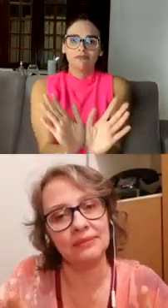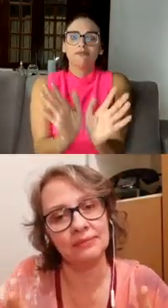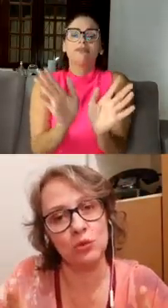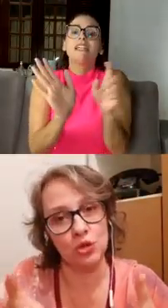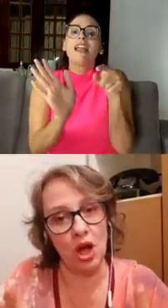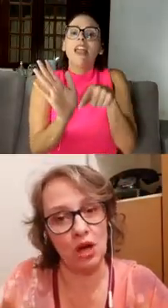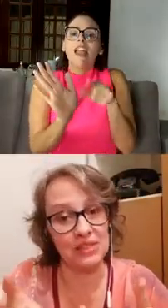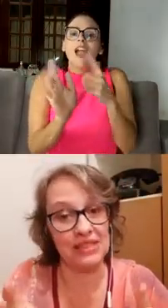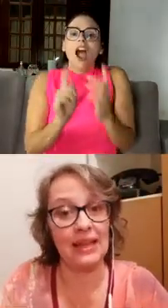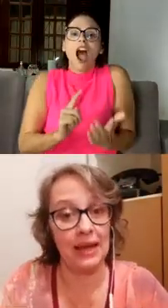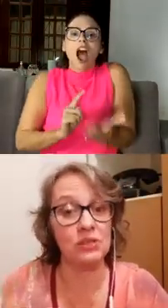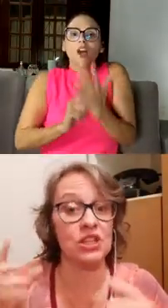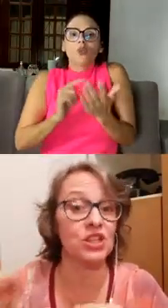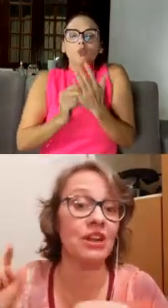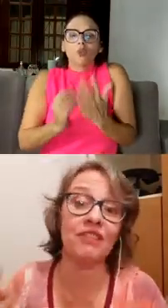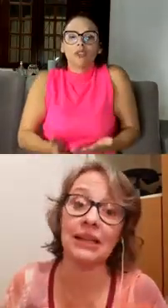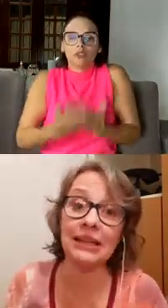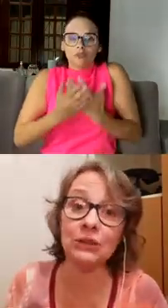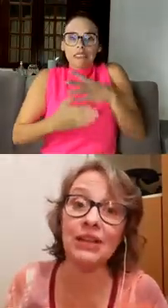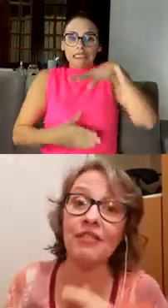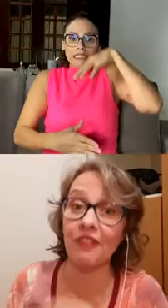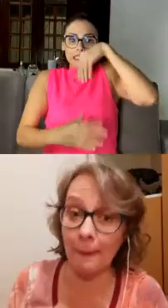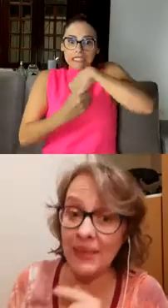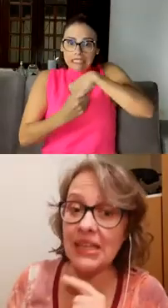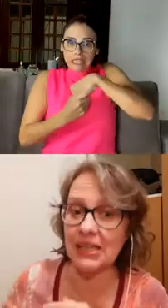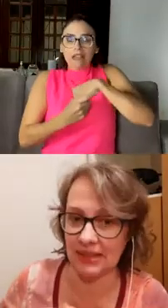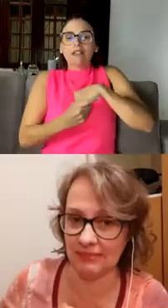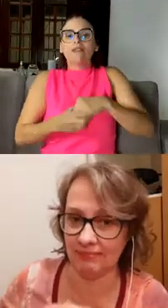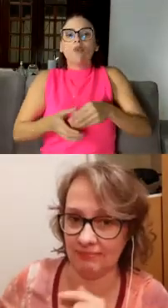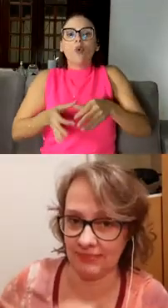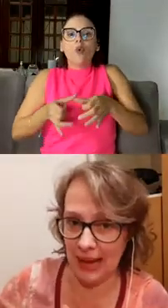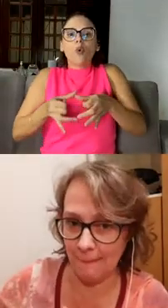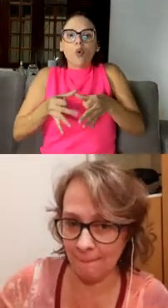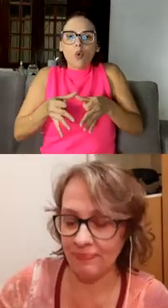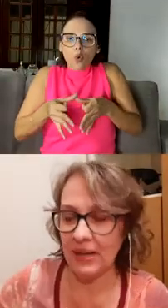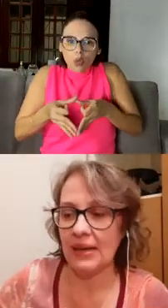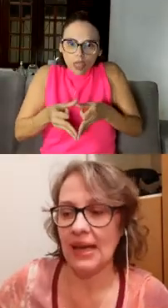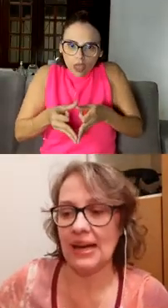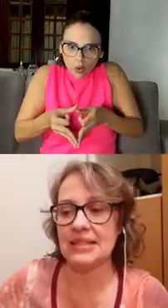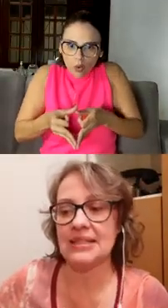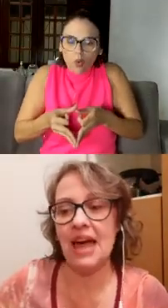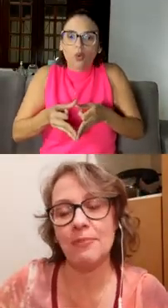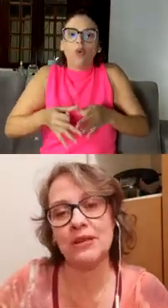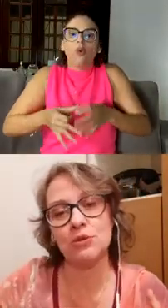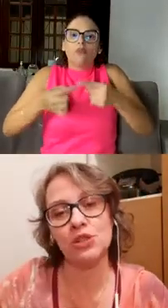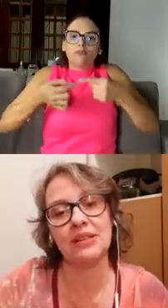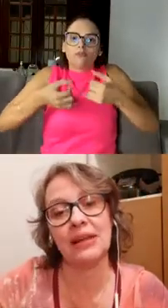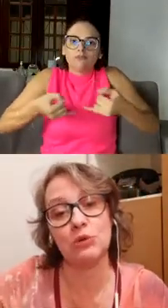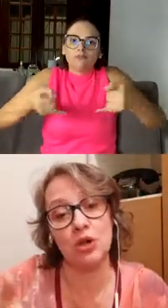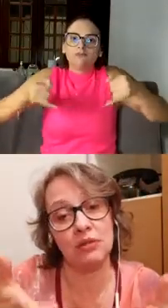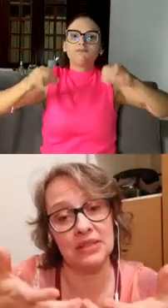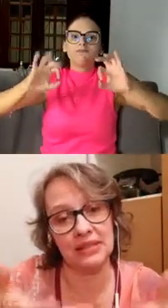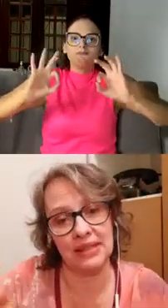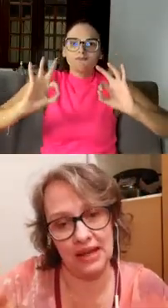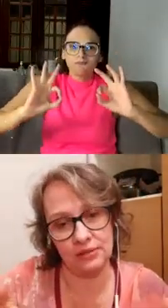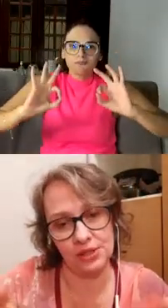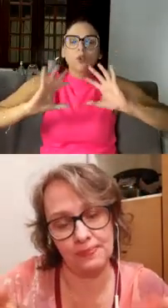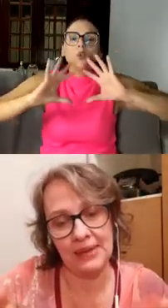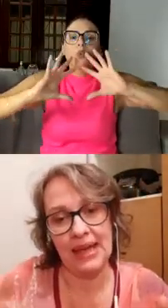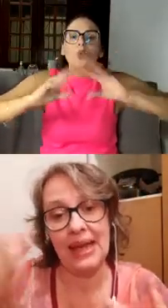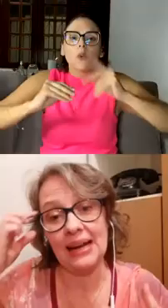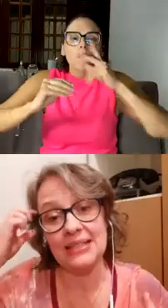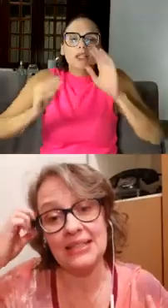sustentar os órgãos internos. A gente está falando da feminina, tá? Ela serve para sustentar os órgãos